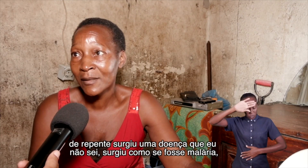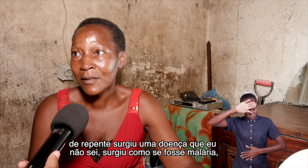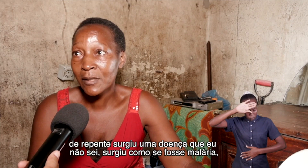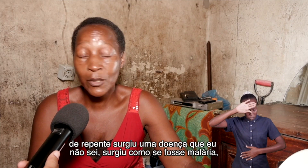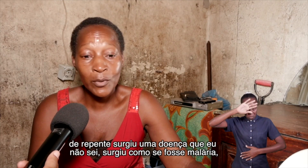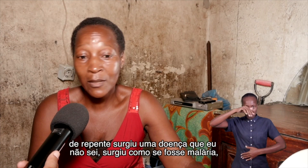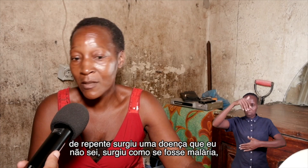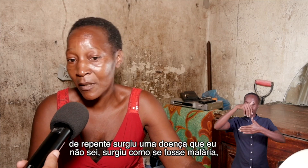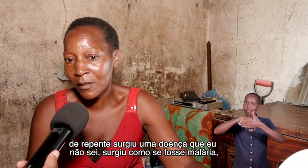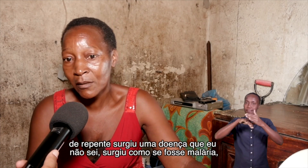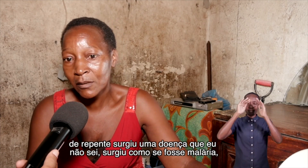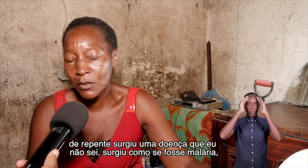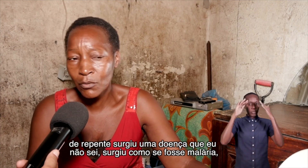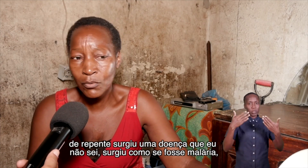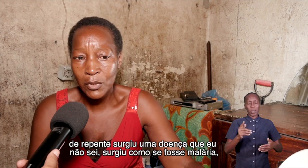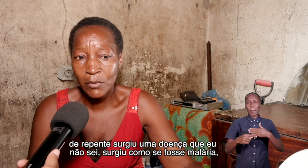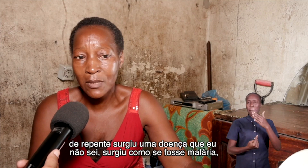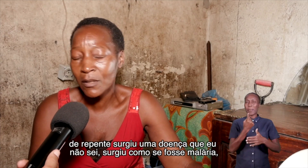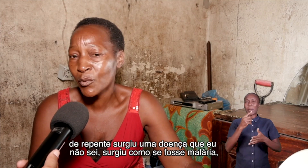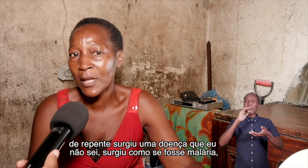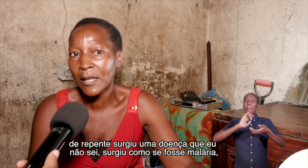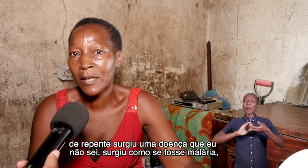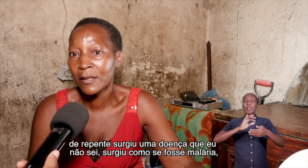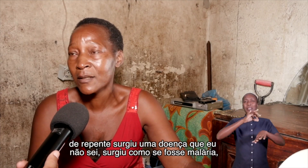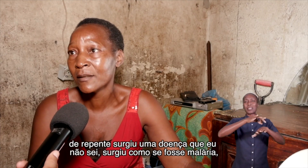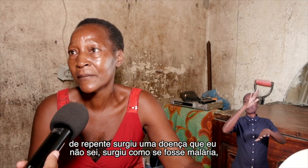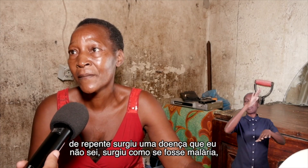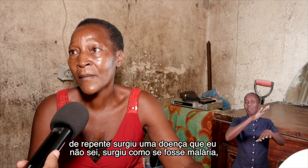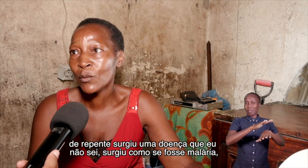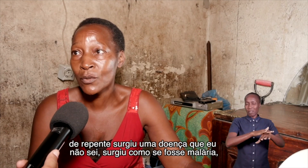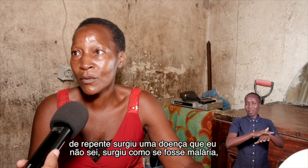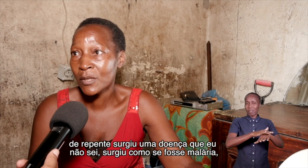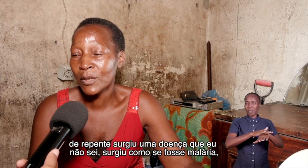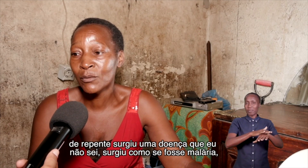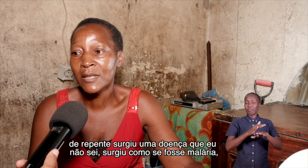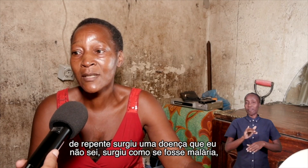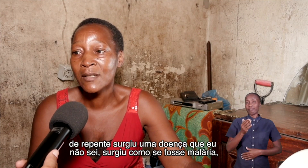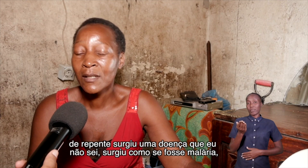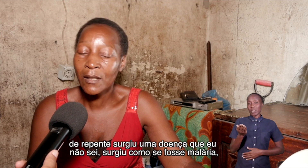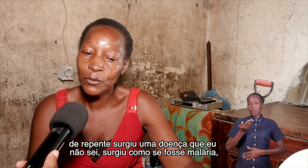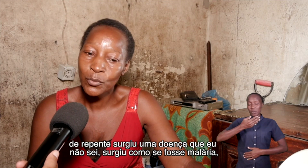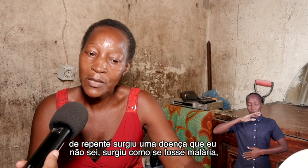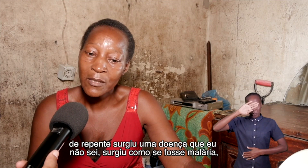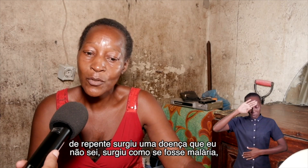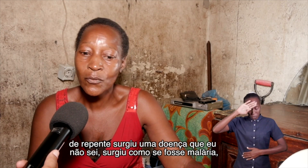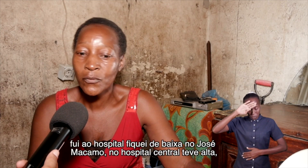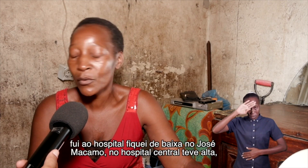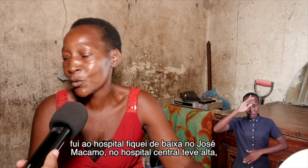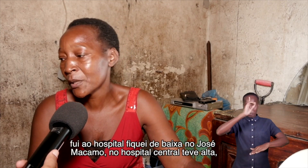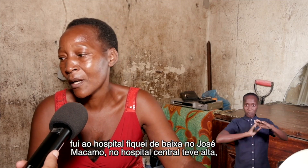que eu nem sei. Surgiu assim, tipo malária, assim. Quando surgiu a doença, ela adoeceu, fui ao hospital,